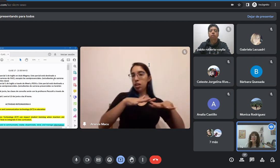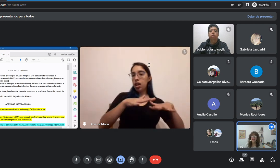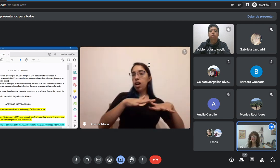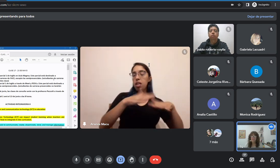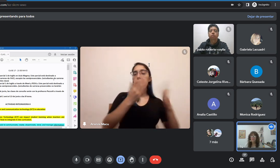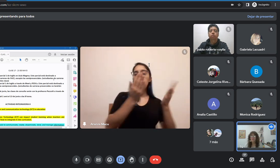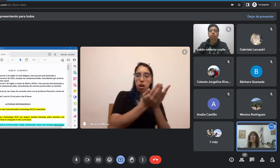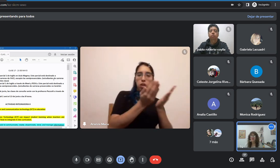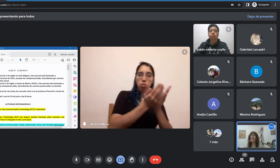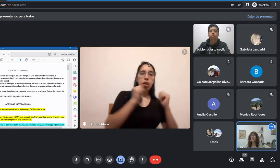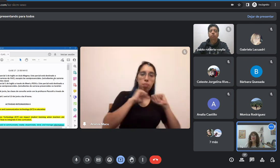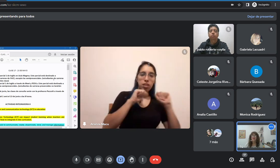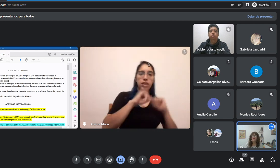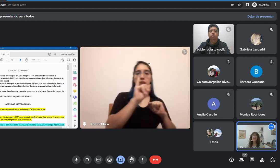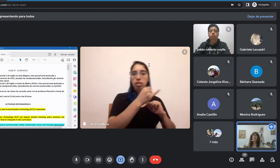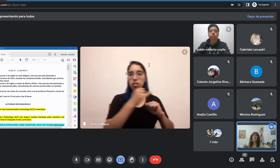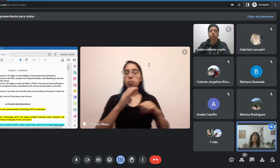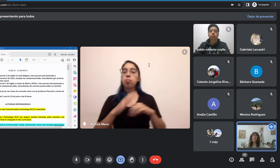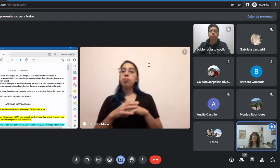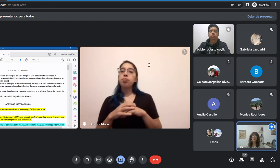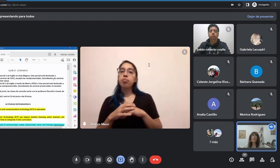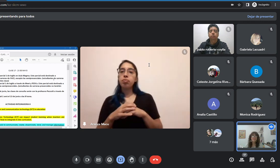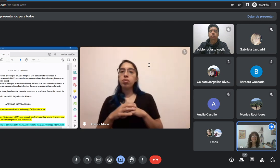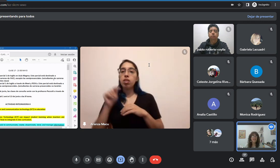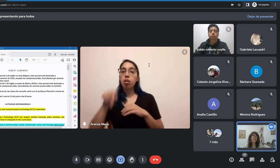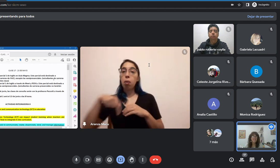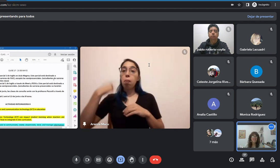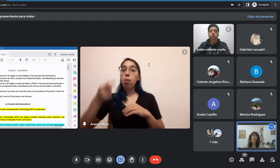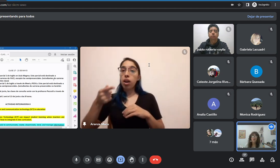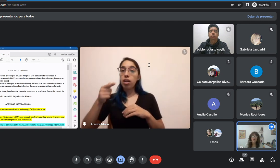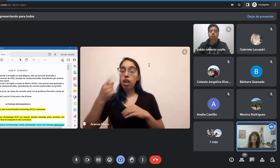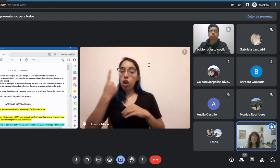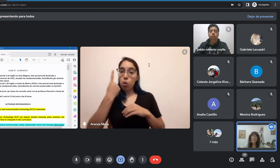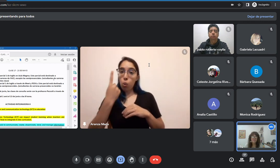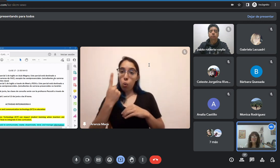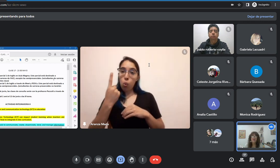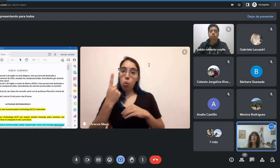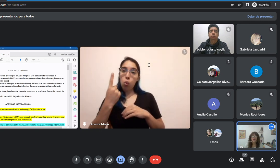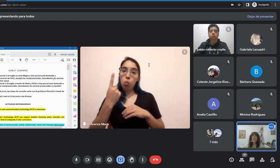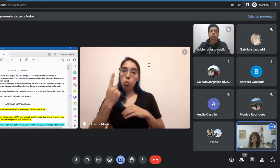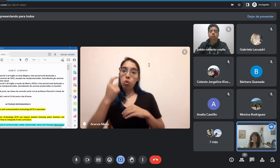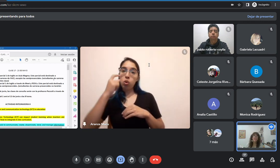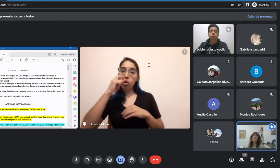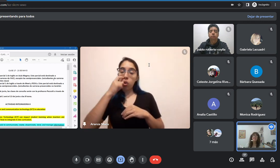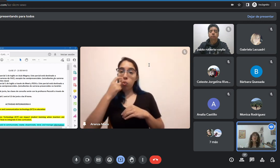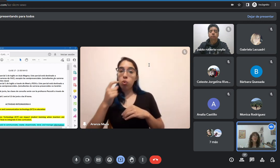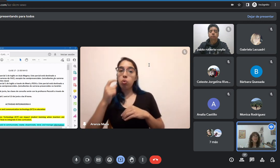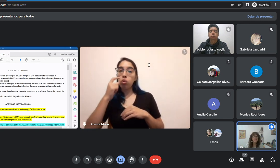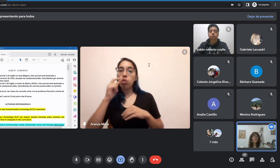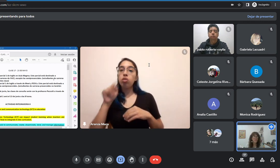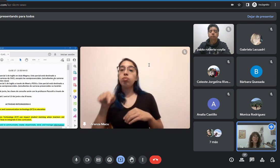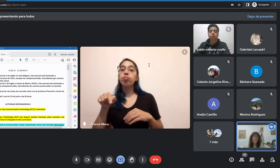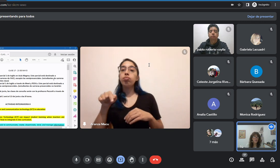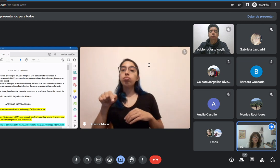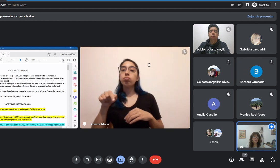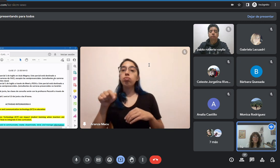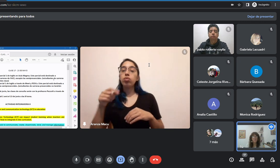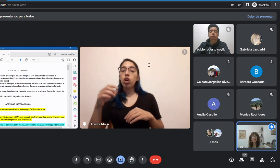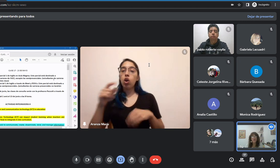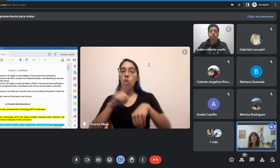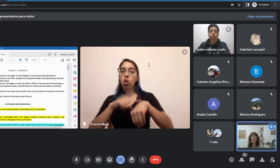practicar. El 1 del 6, el jueves, desde las 7:40 va a